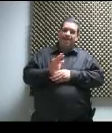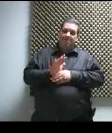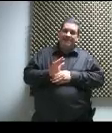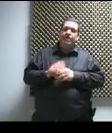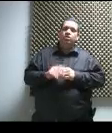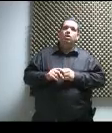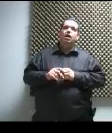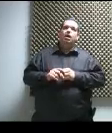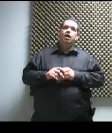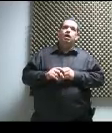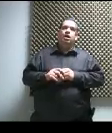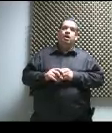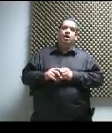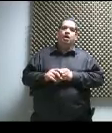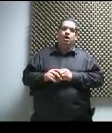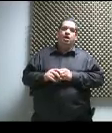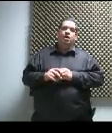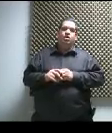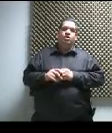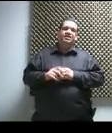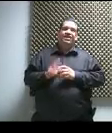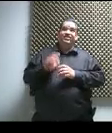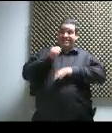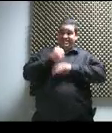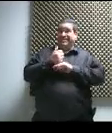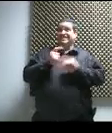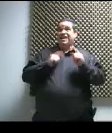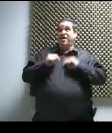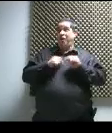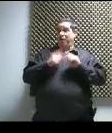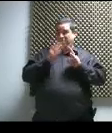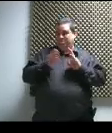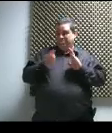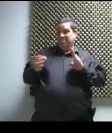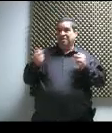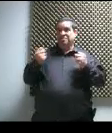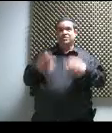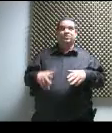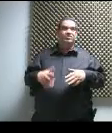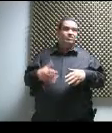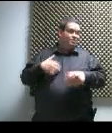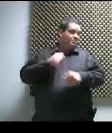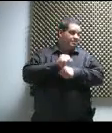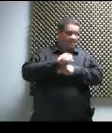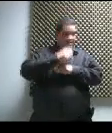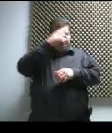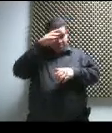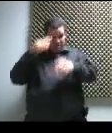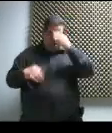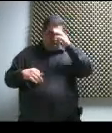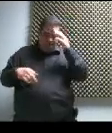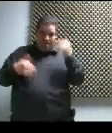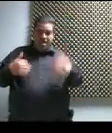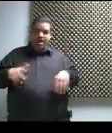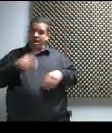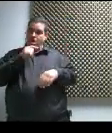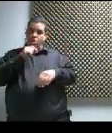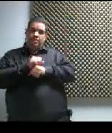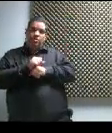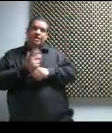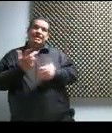lo llaman. Yo me decía, hay una cartelera montada. Y nosotros hacemos trabajo, hacemos trabajo. Pero no es el trabajo que